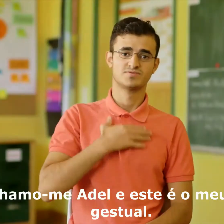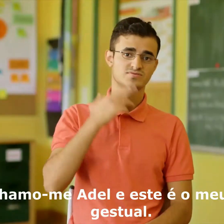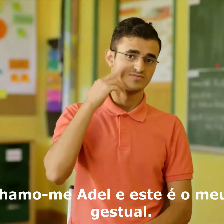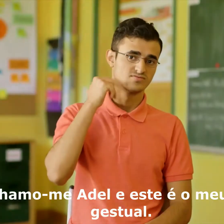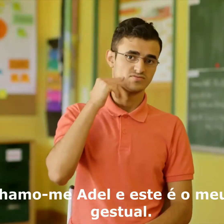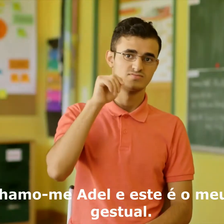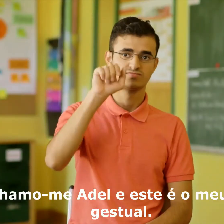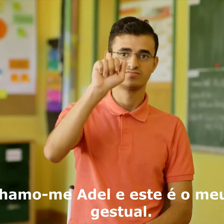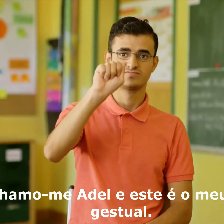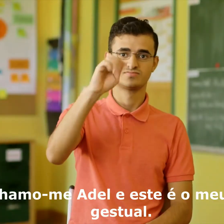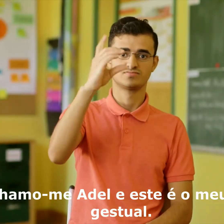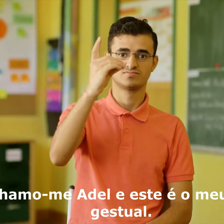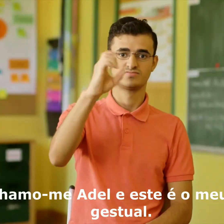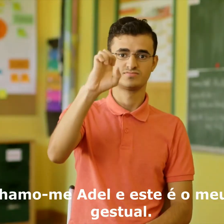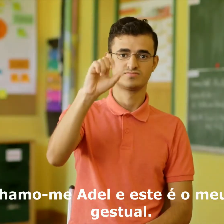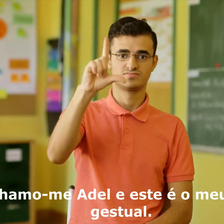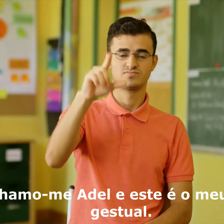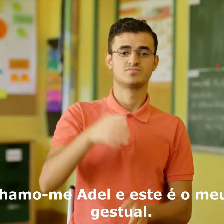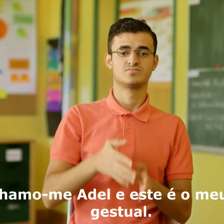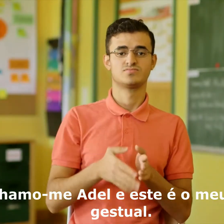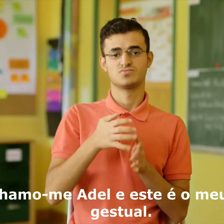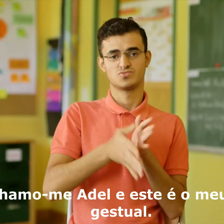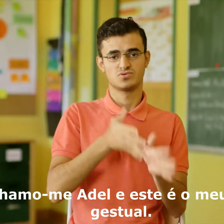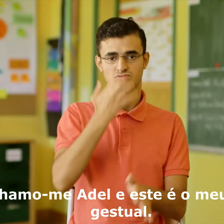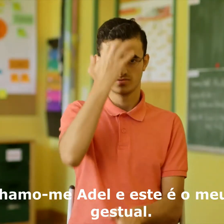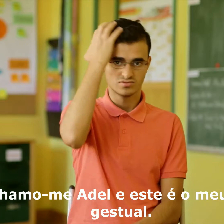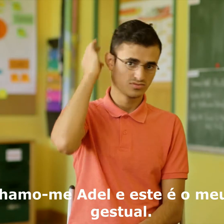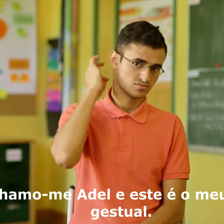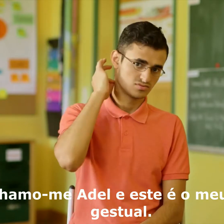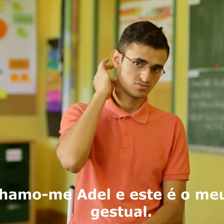Eu chamo-me Adele e este é o meu nome gestual.